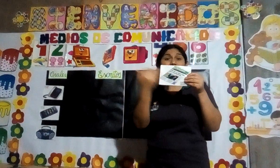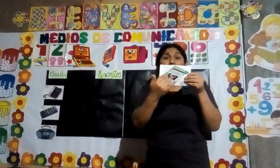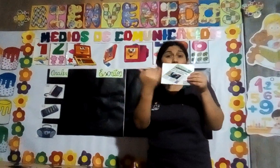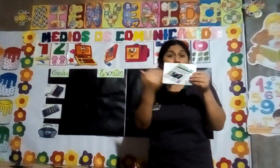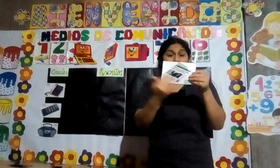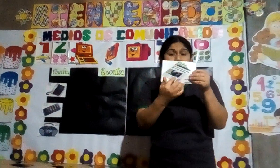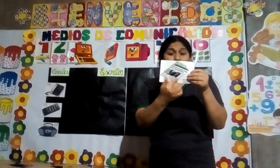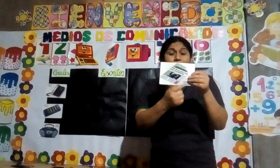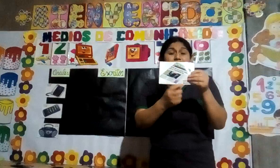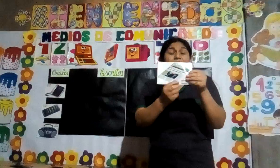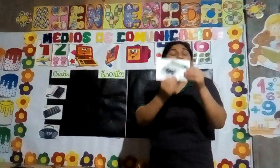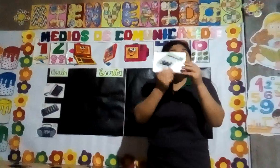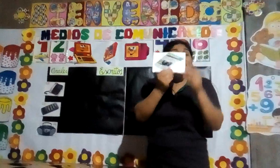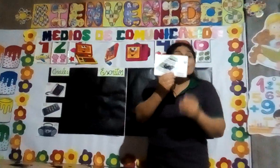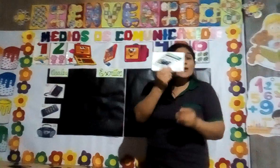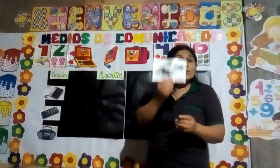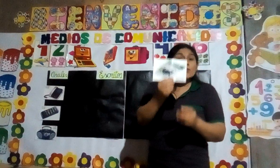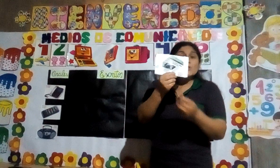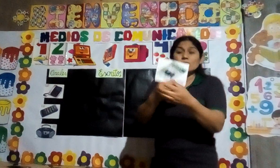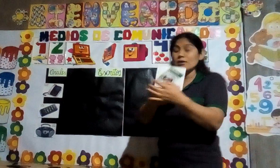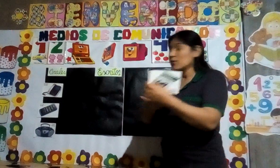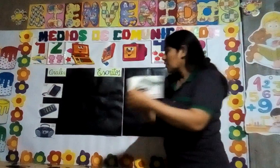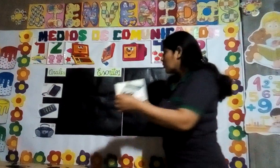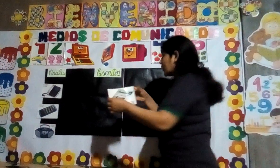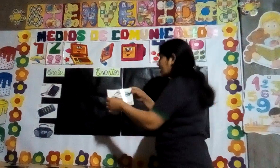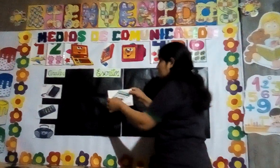están ocurriendo, ¿verdad? Y el periódico es un medio de comunicación